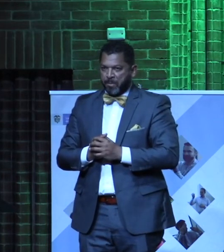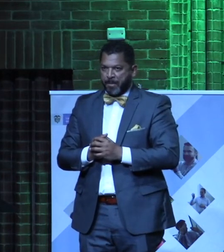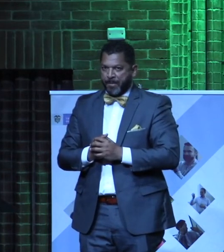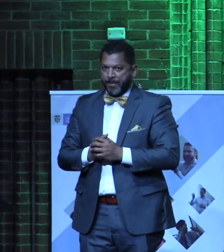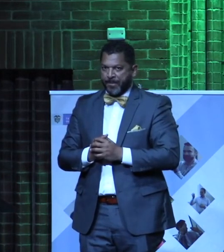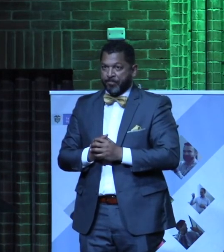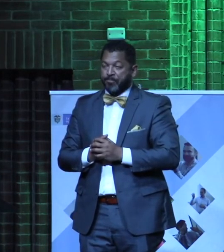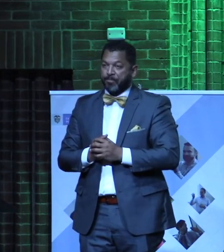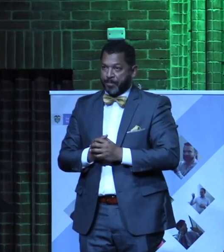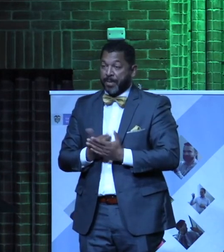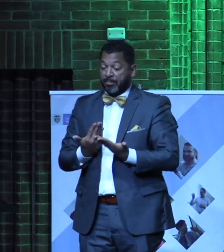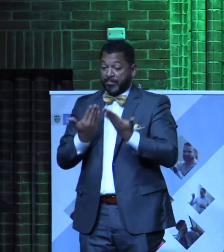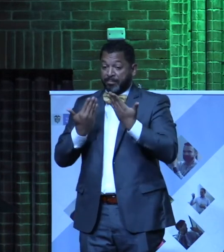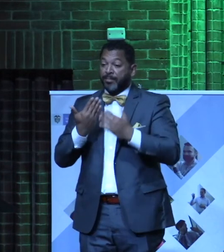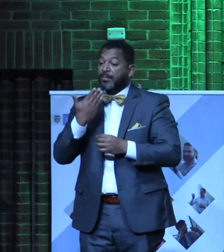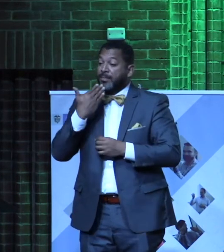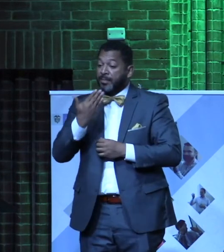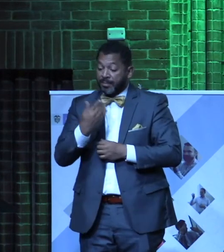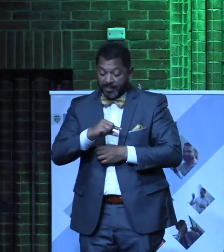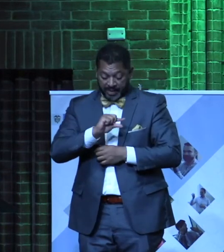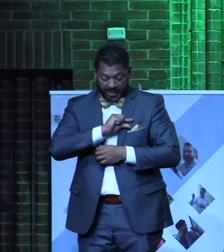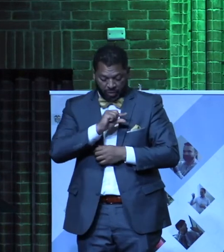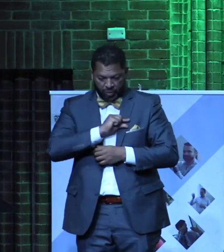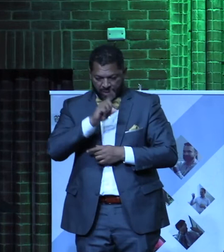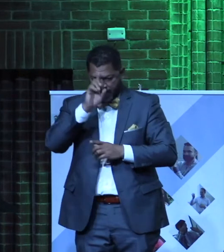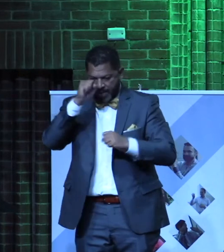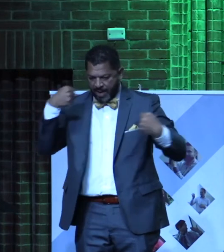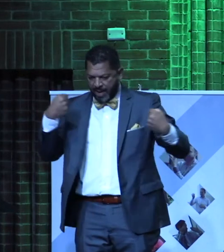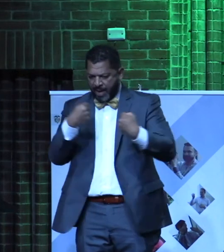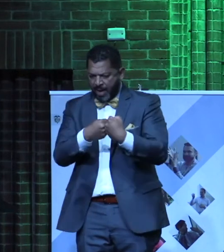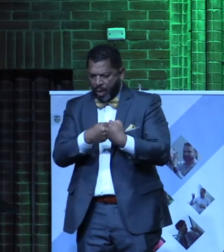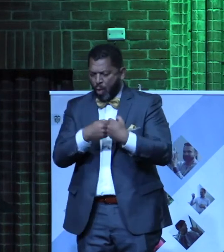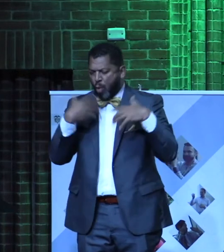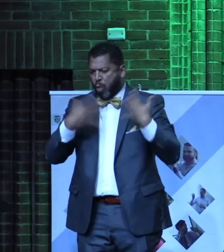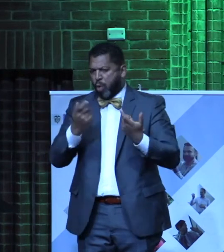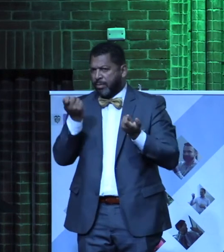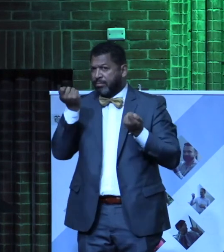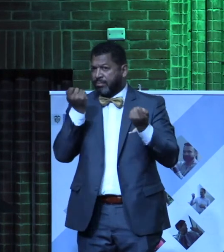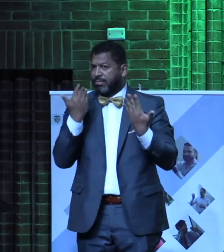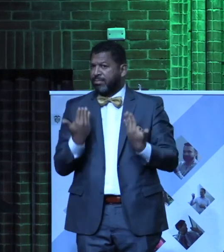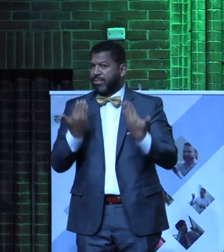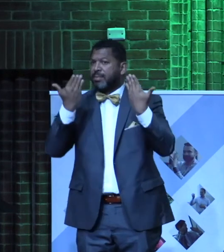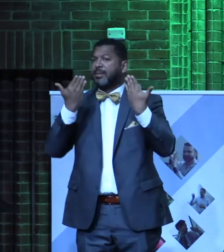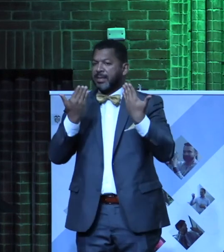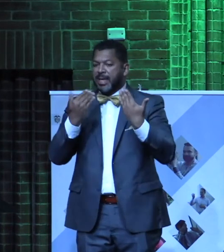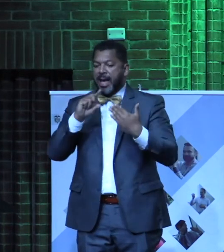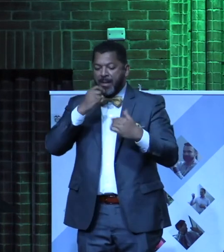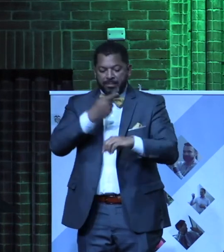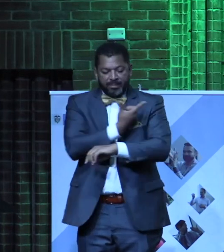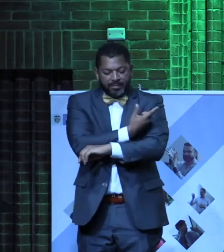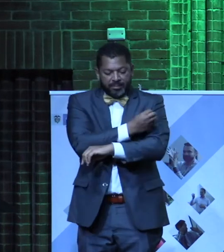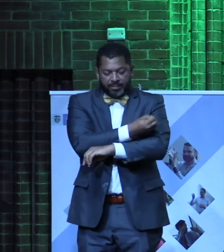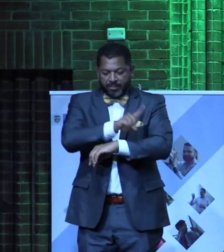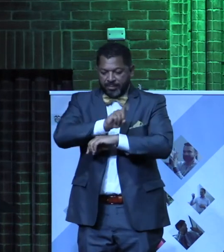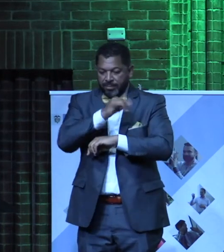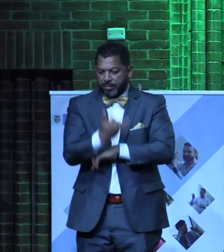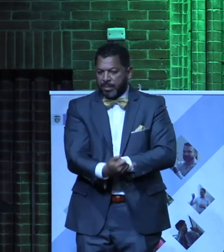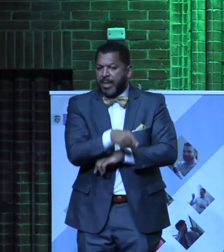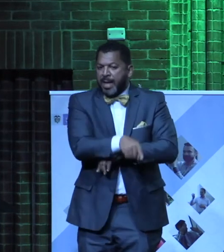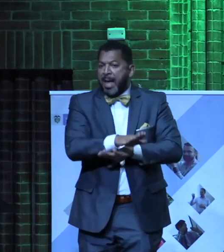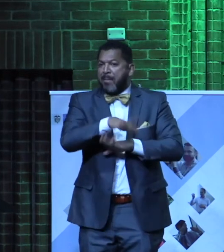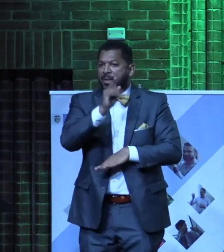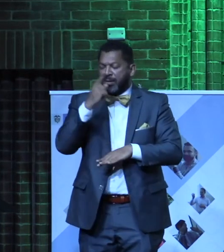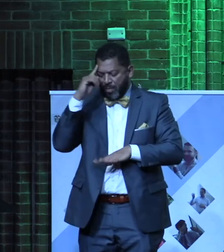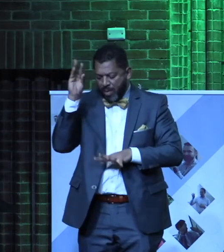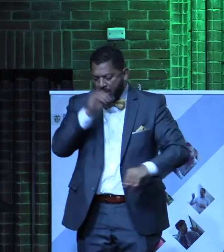sobra mencionar que el INSOR ha sido un aliado estratégico para la primera infancia, incluso en el marco del